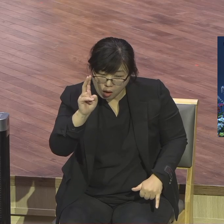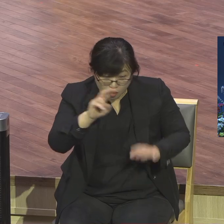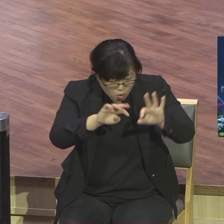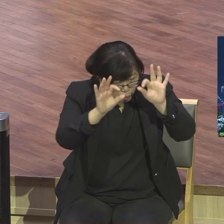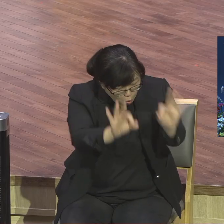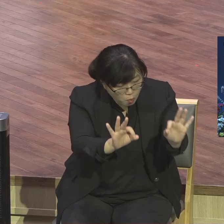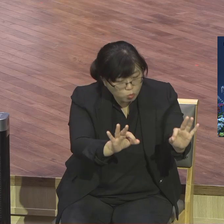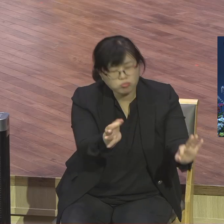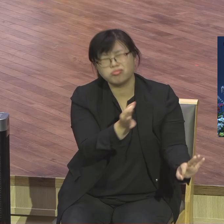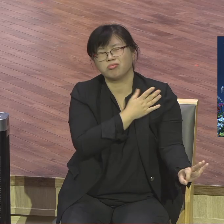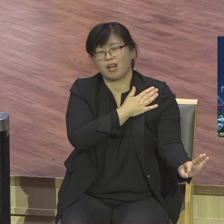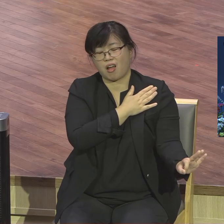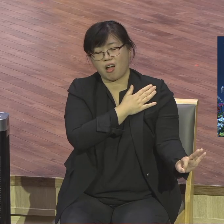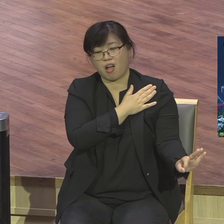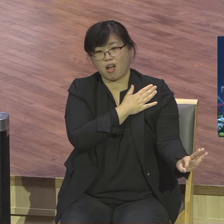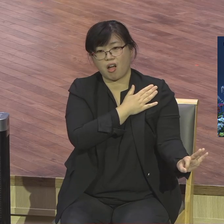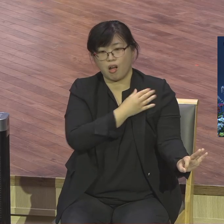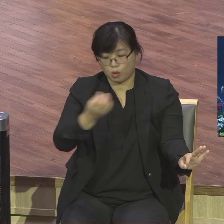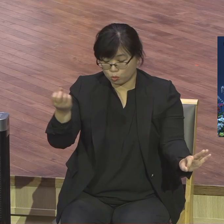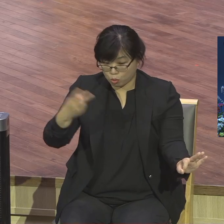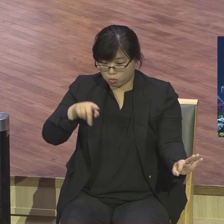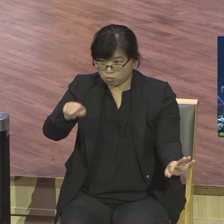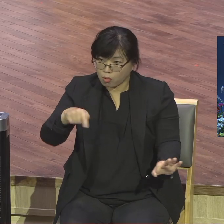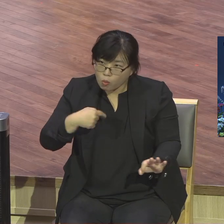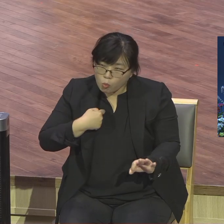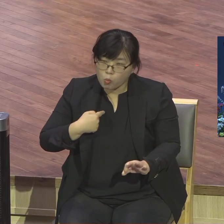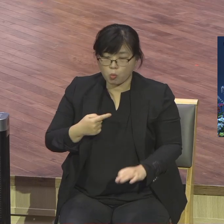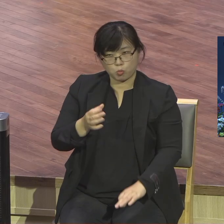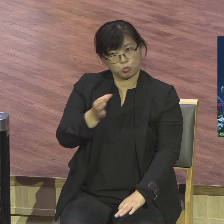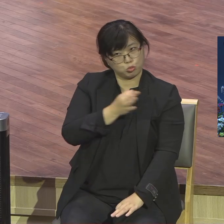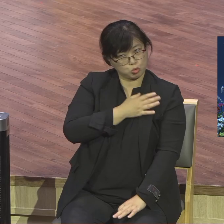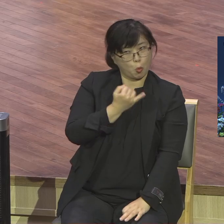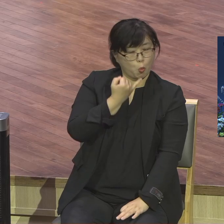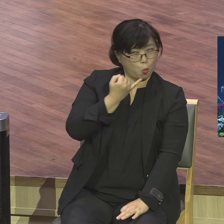아무것도 안 해요 잡히면 그렇게 되는 거예요